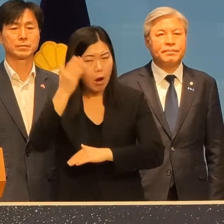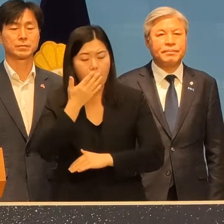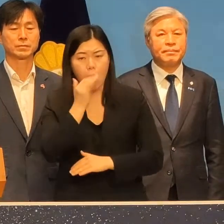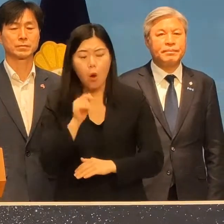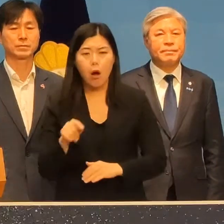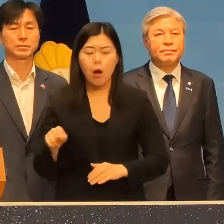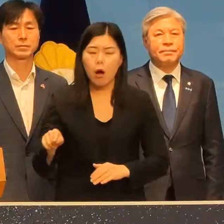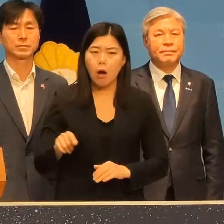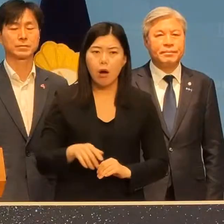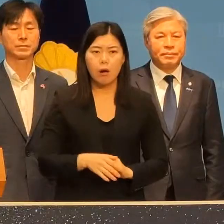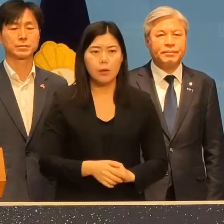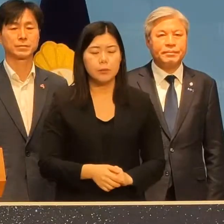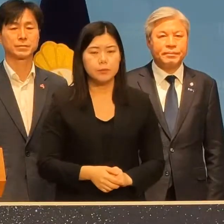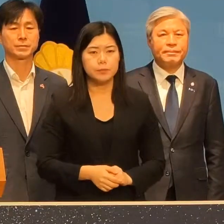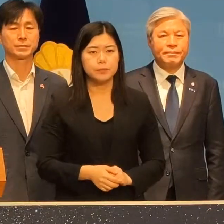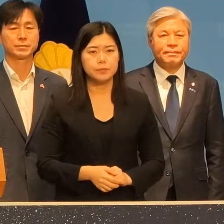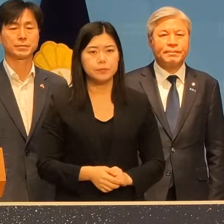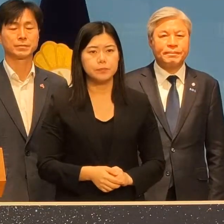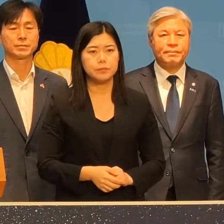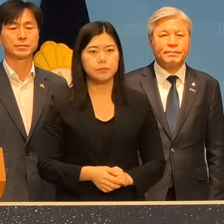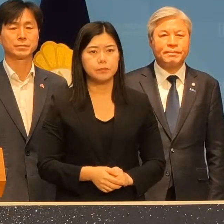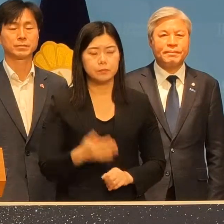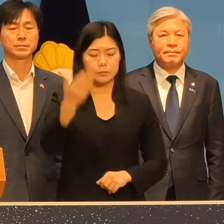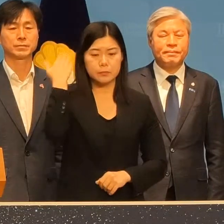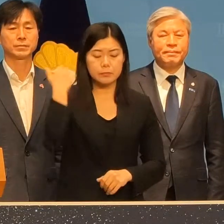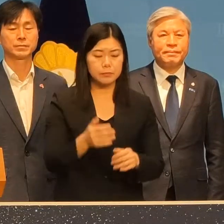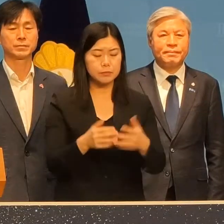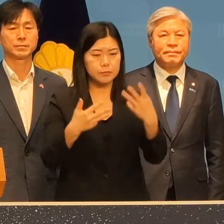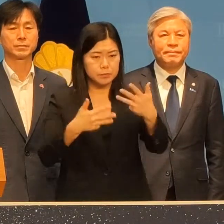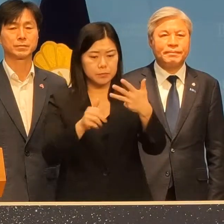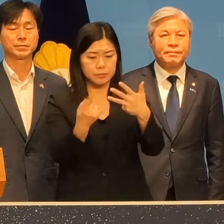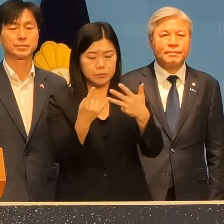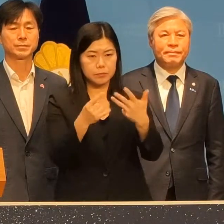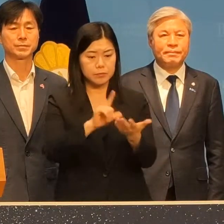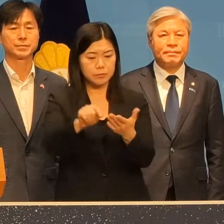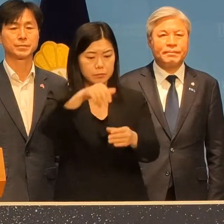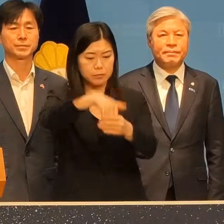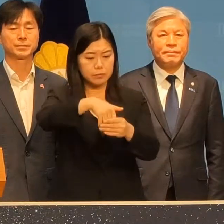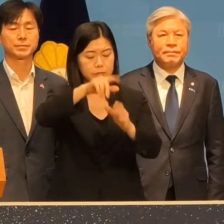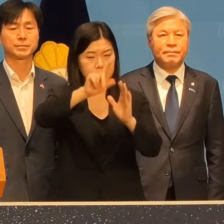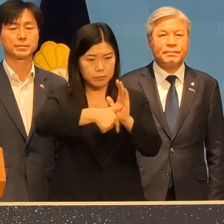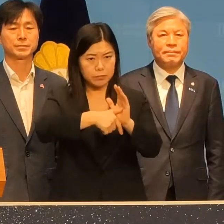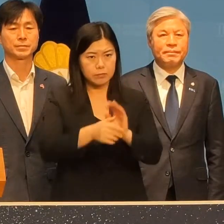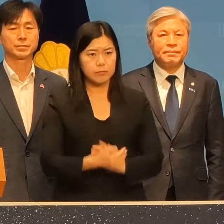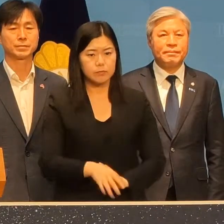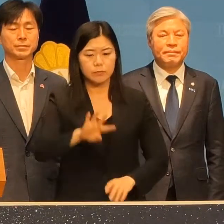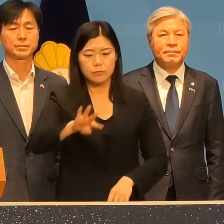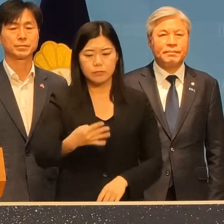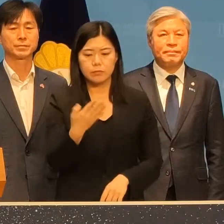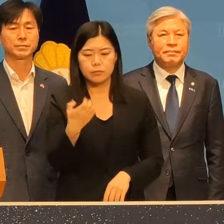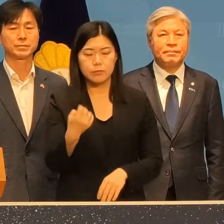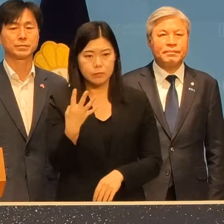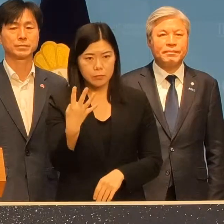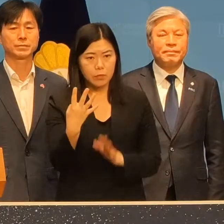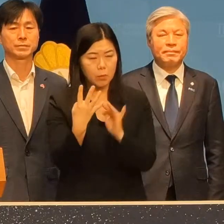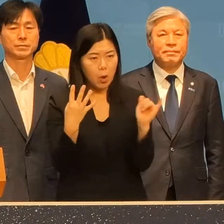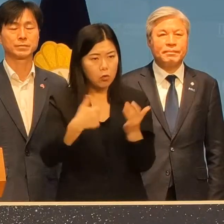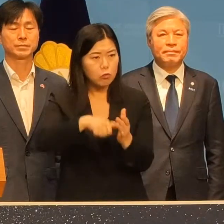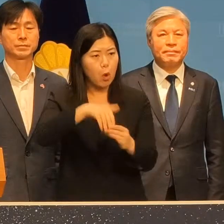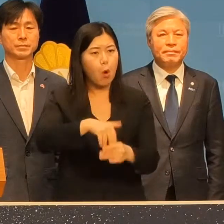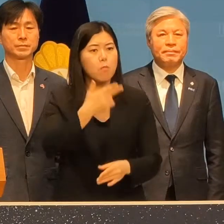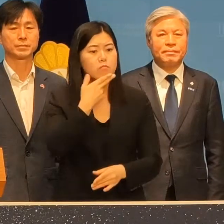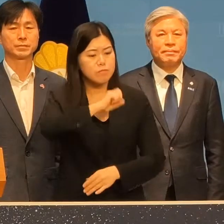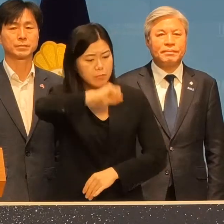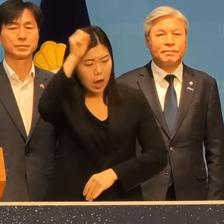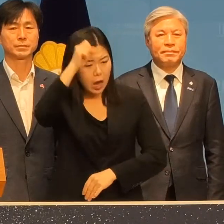유지 선거제도입니다. 지난 제8회 지방선거에 494명의 무투표 당선과